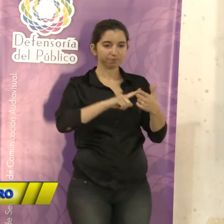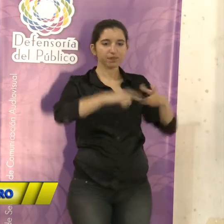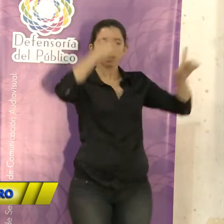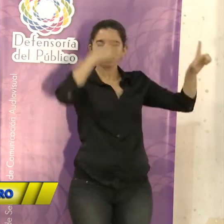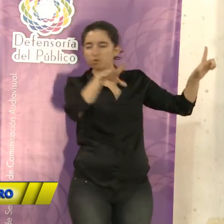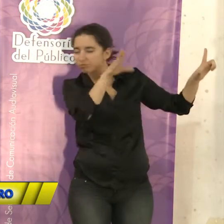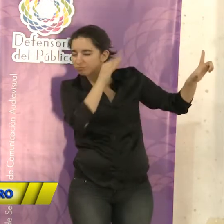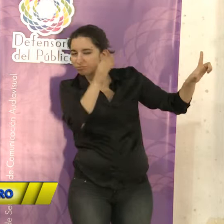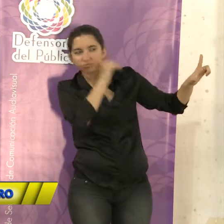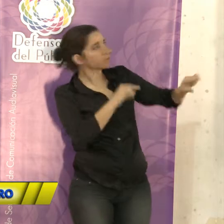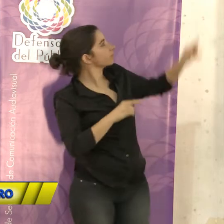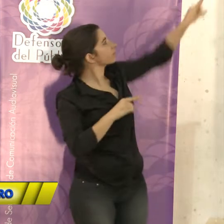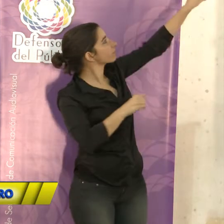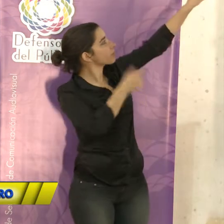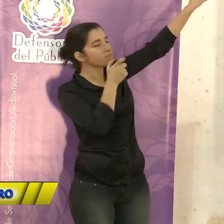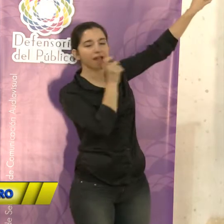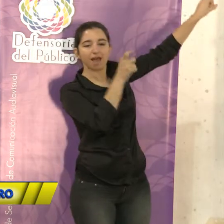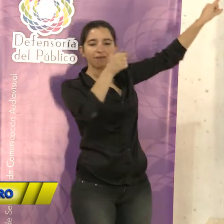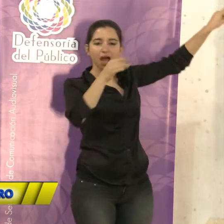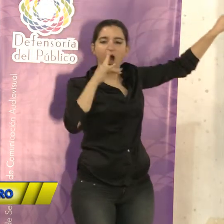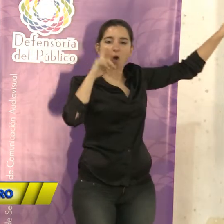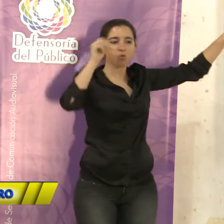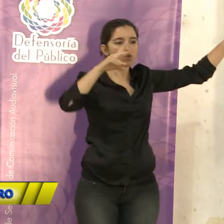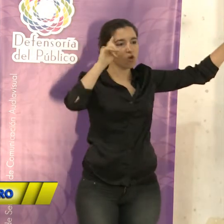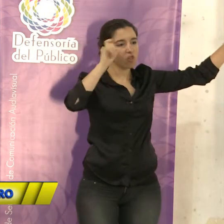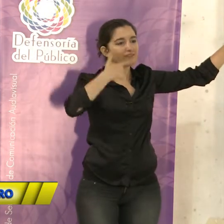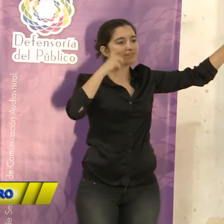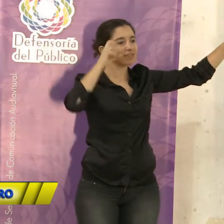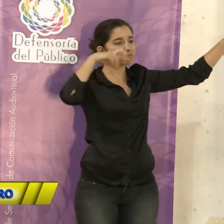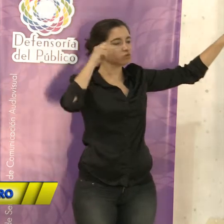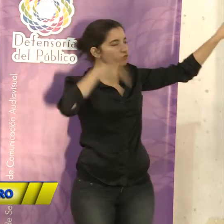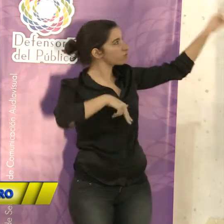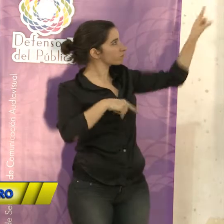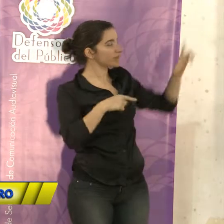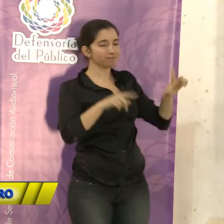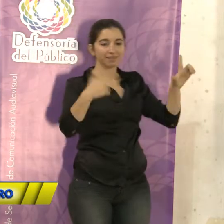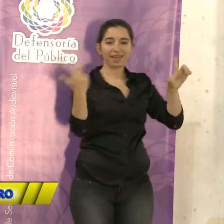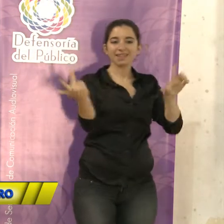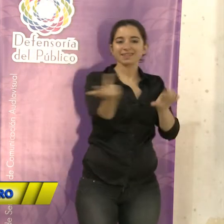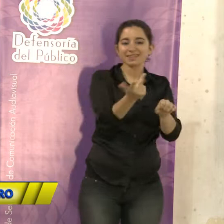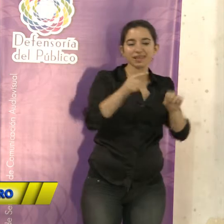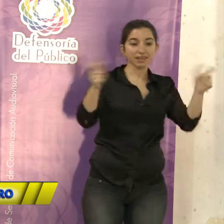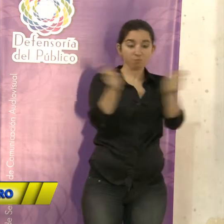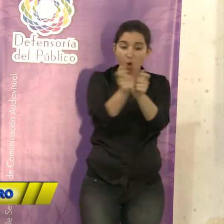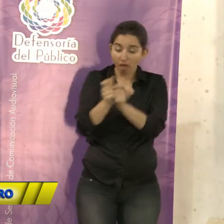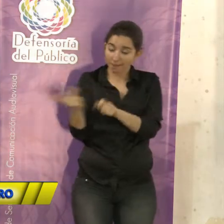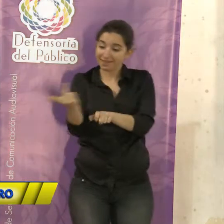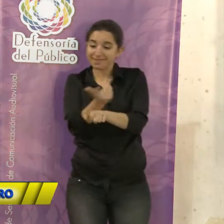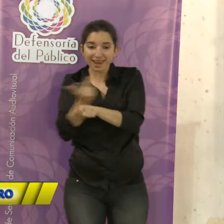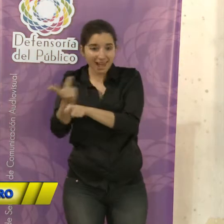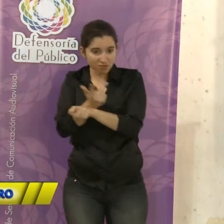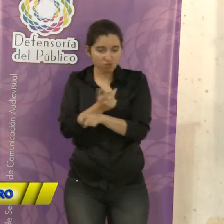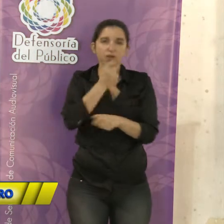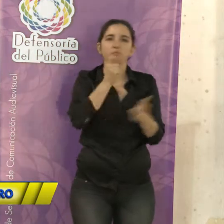para la discapacidad visual. Los canales deberán tener 3 horas de programación. Eso lo que quiere decir que tienen prioridad